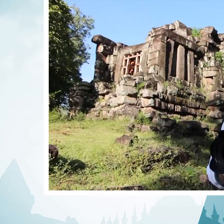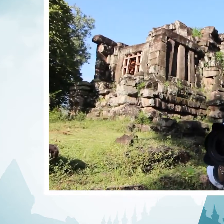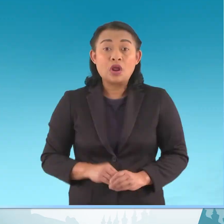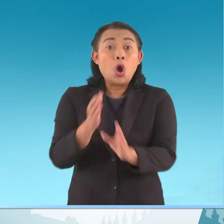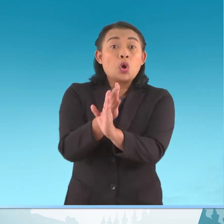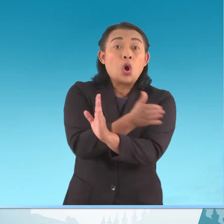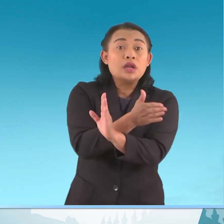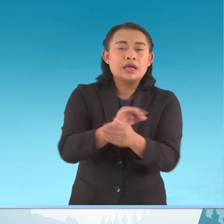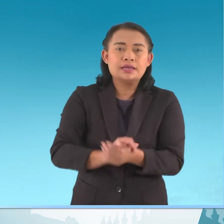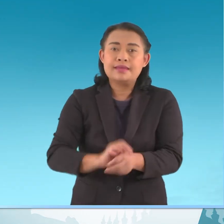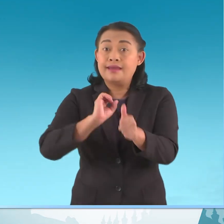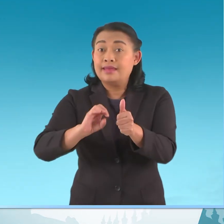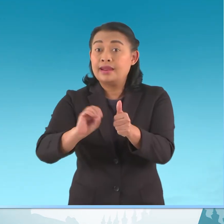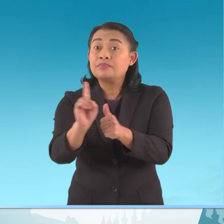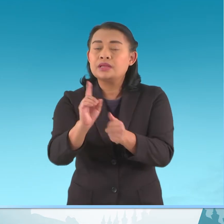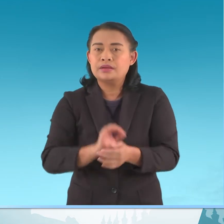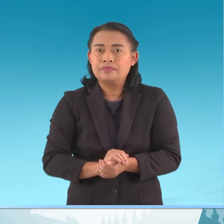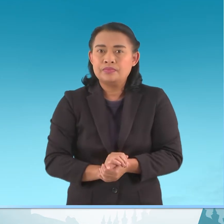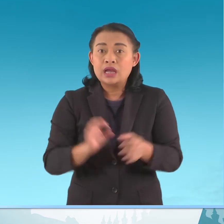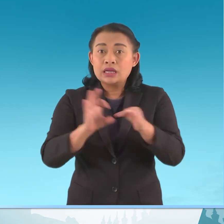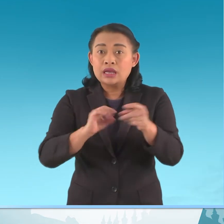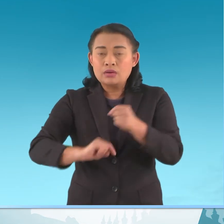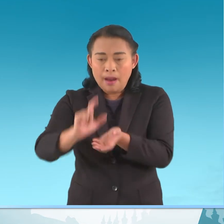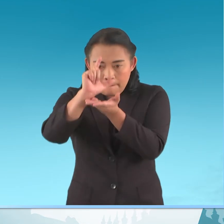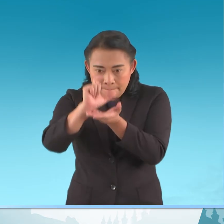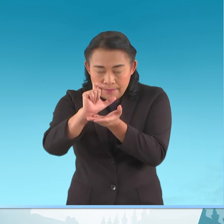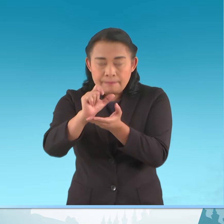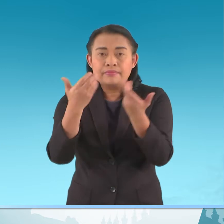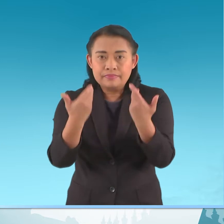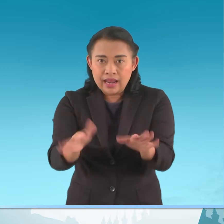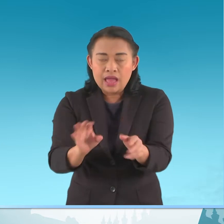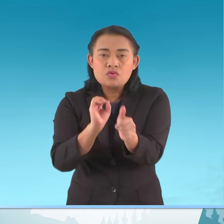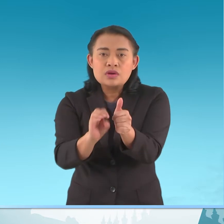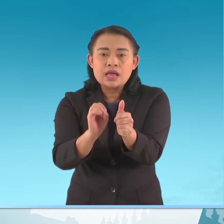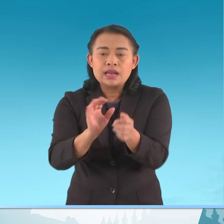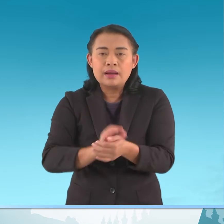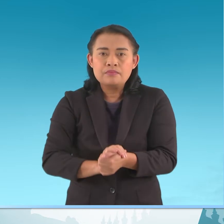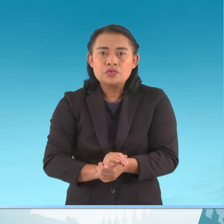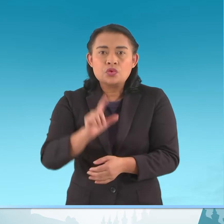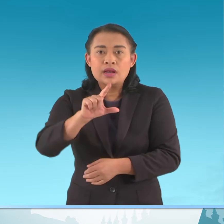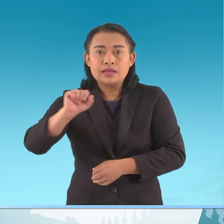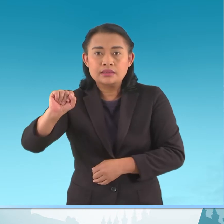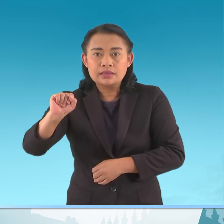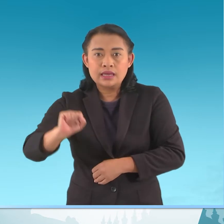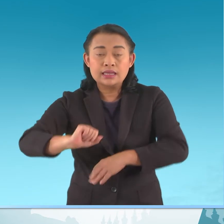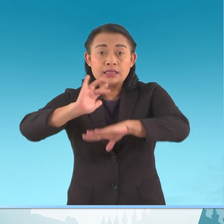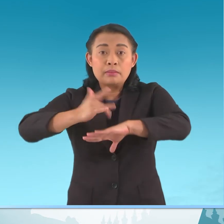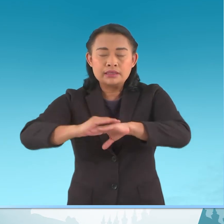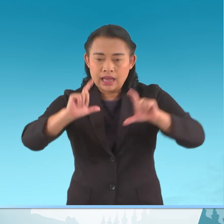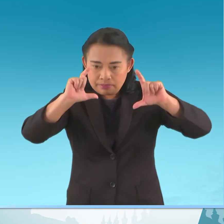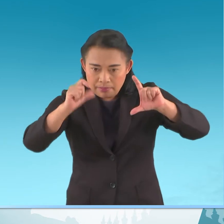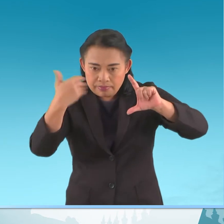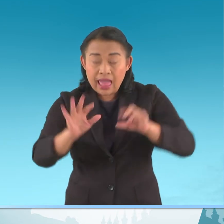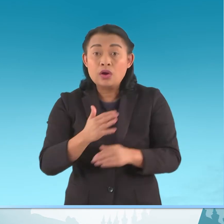ตอนนี้จะสมชายเคยแนะนำเรานะครับเรื่องการใช้โหมดสำเร็จรูปในการถ่ายภาพมาแล้วนะคะรวมถึงหมดและเขตด้วยนะครับจะได้วันนี้